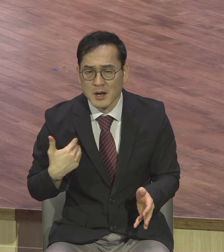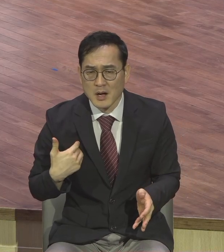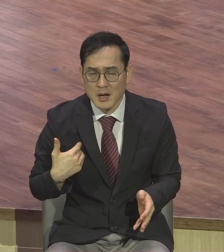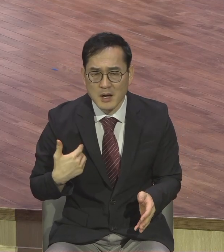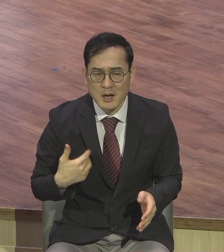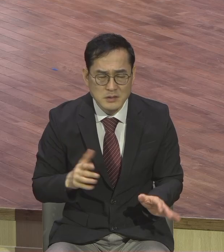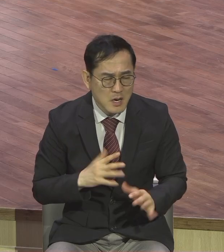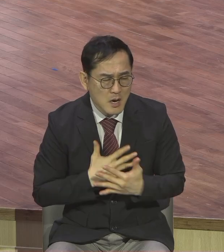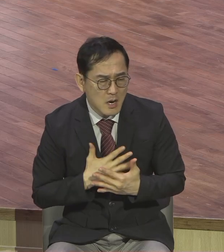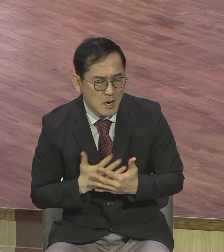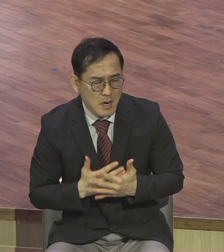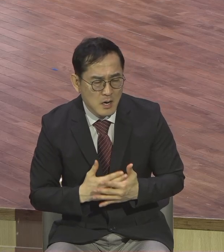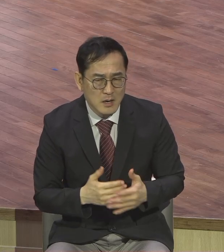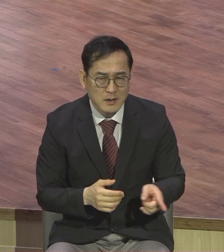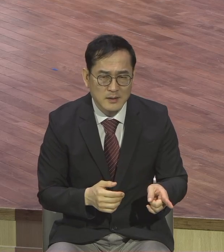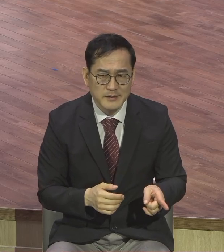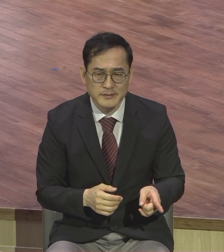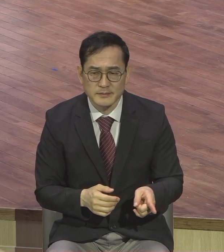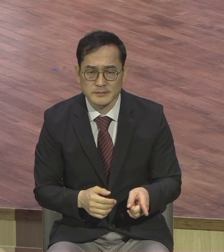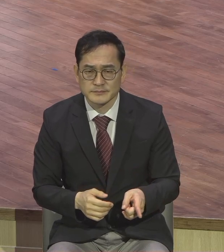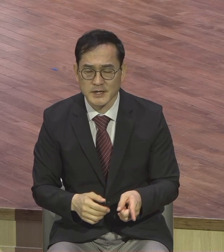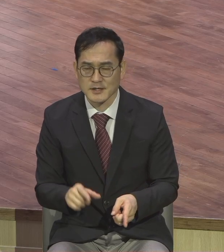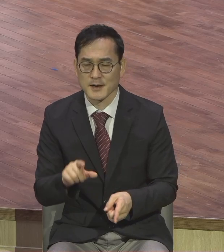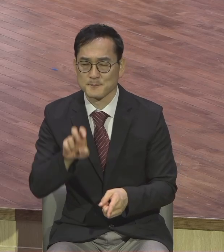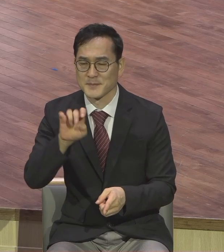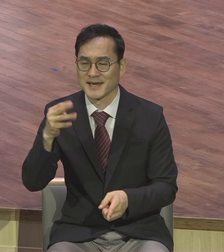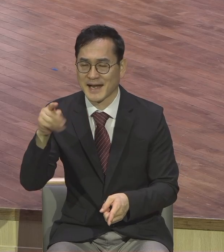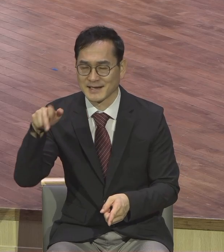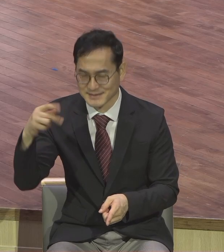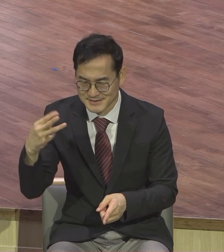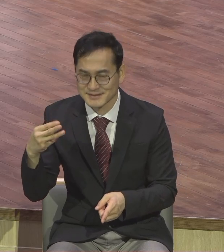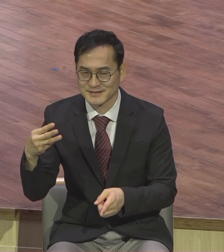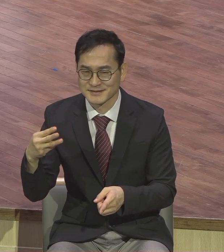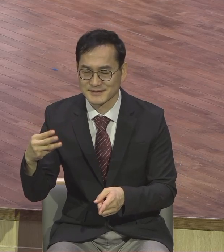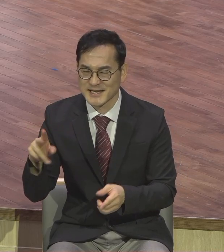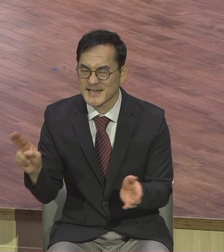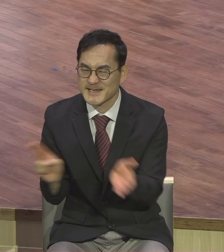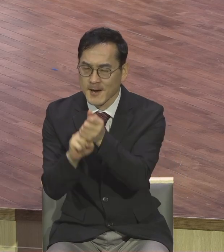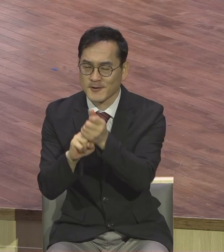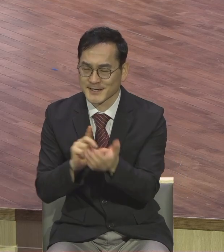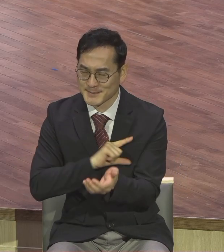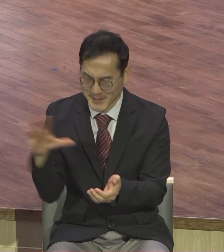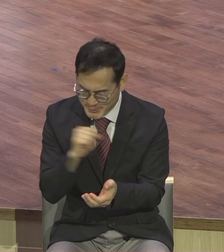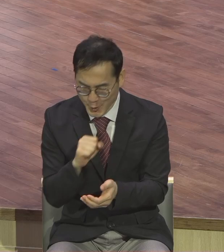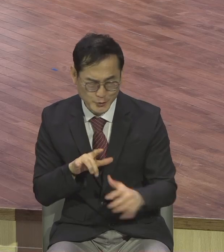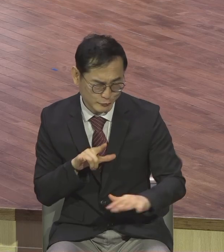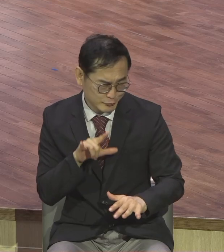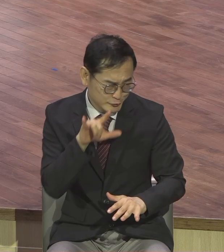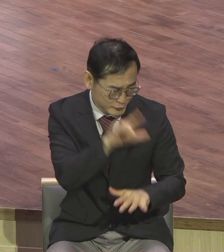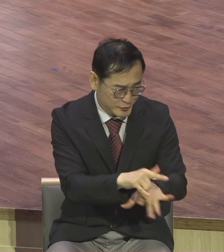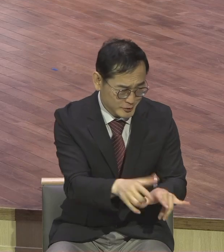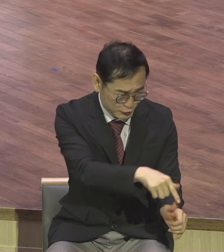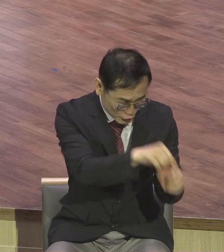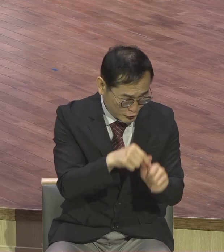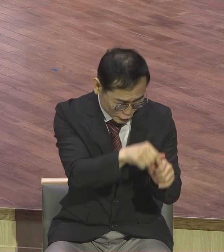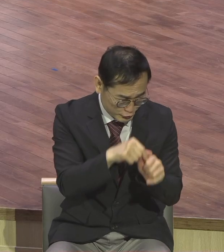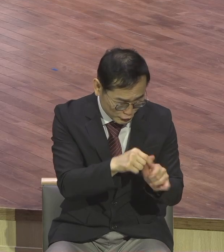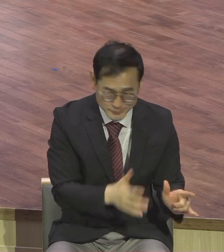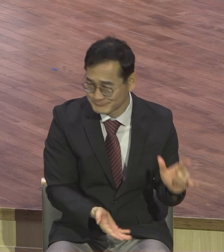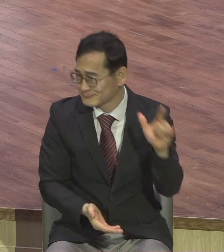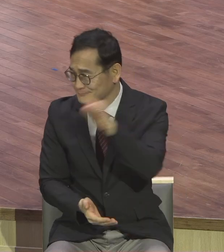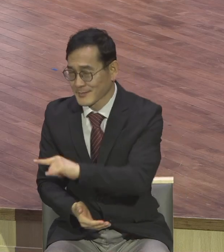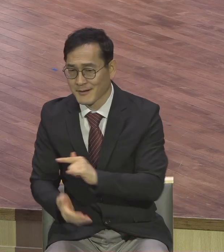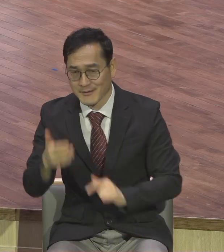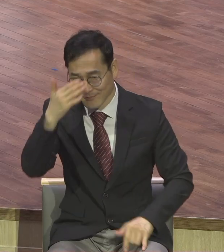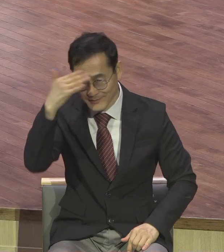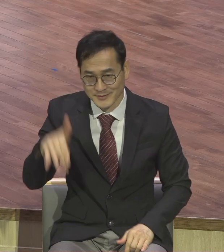그렇게 하는 그제 희망을 주기 위해서 기적이라 그렇게 이름을 사용했는데 아프간까지 거리가